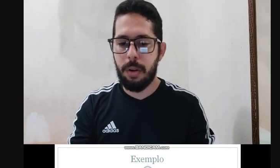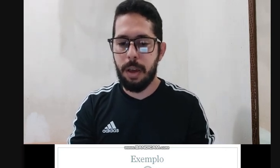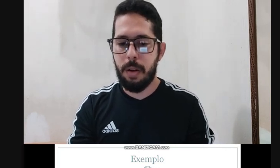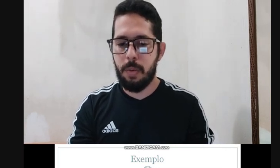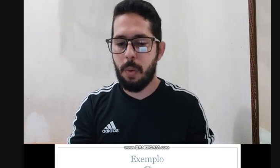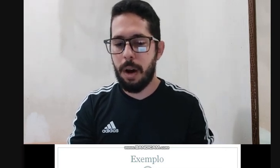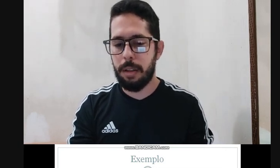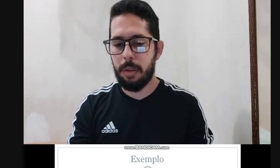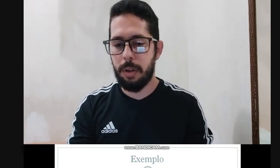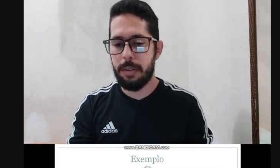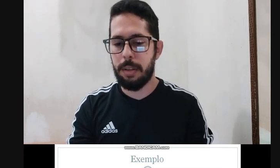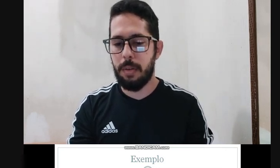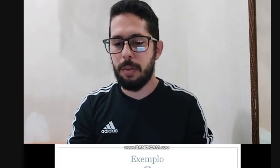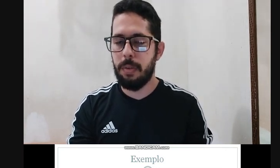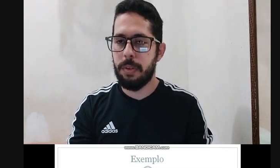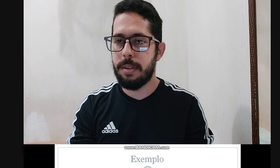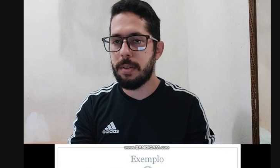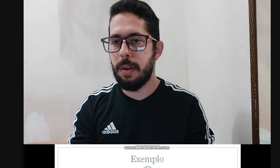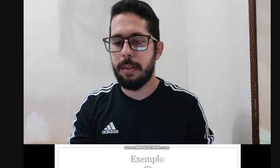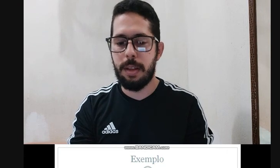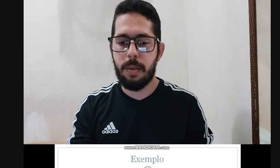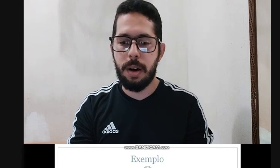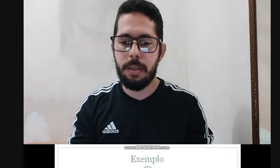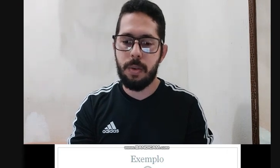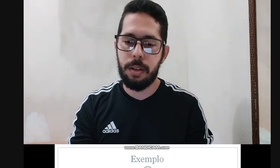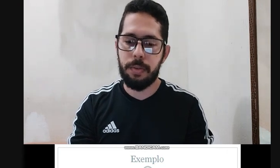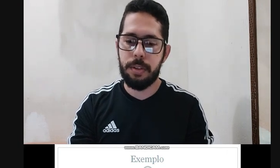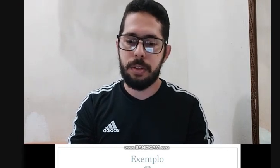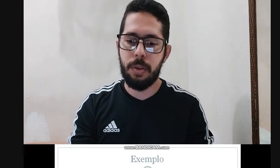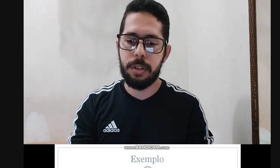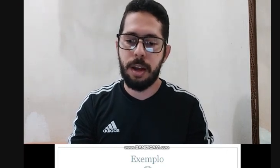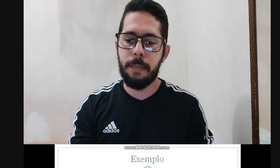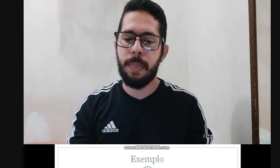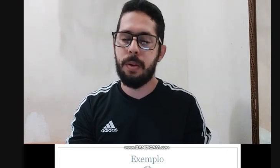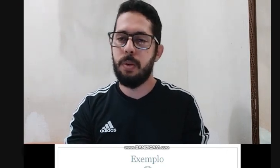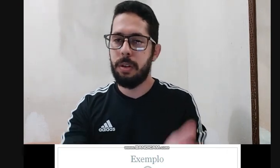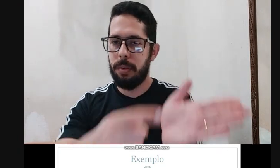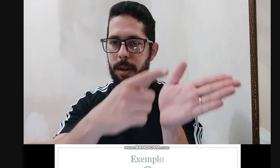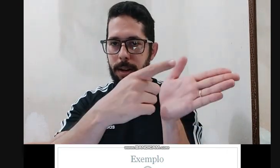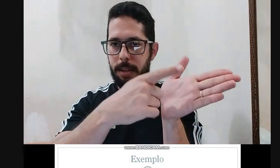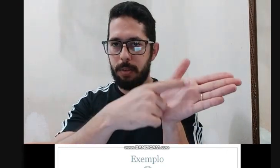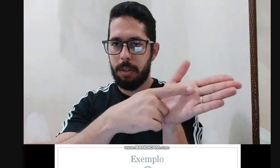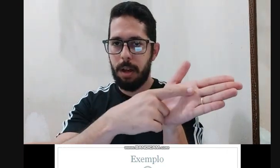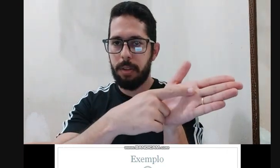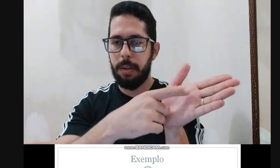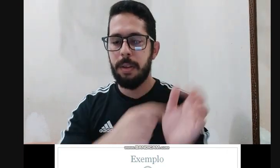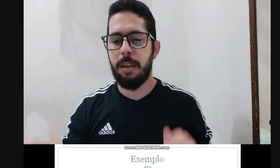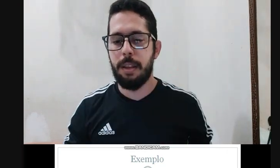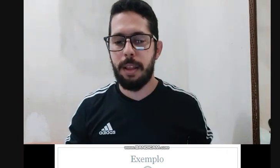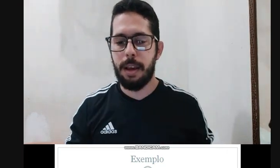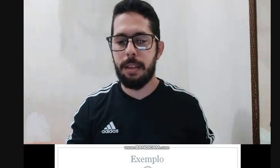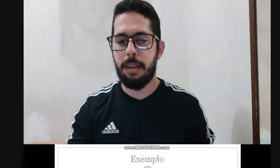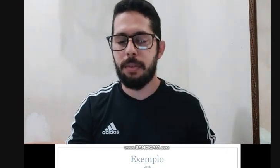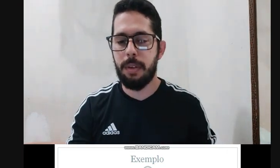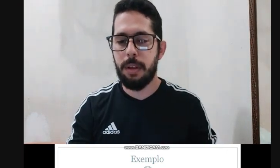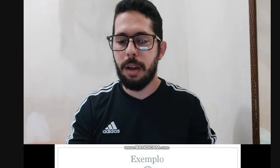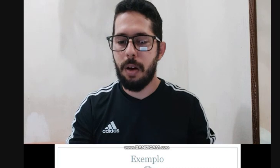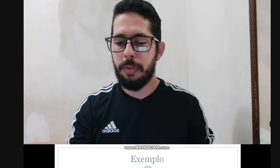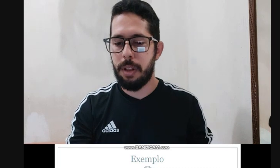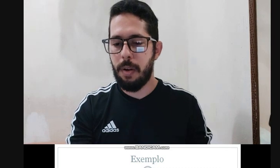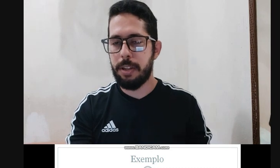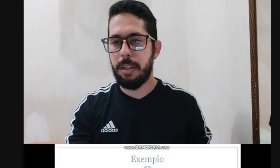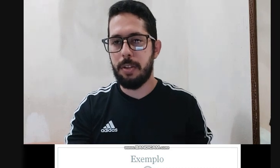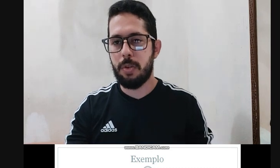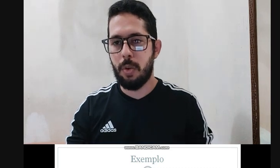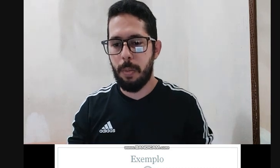diagonal é 1, 4 e 2. Então, 1 vezes 4 dá 4, 4 vezes 2 dá 8. E acrescenta o sinal de negativo.